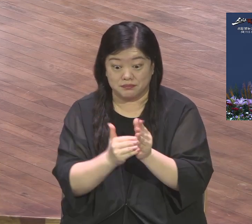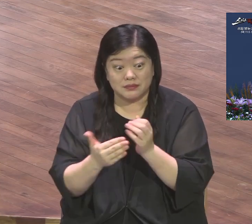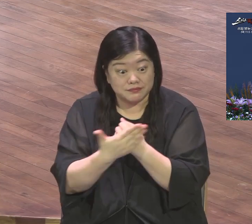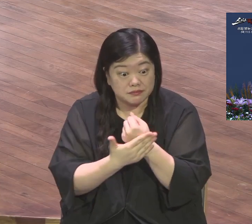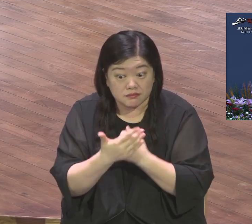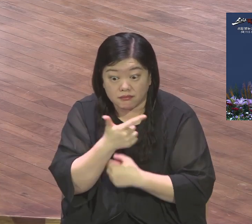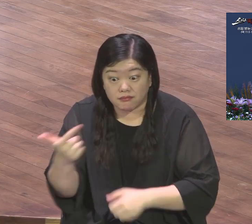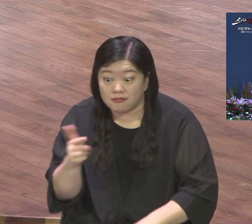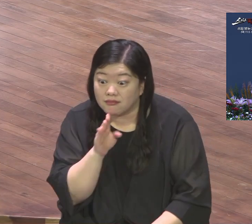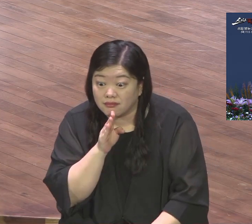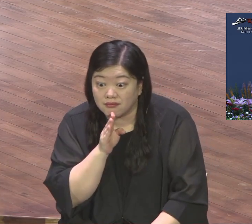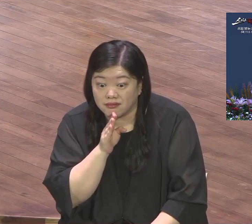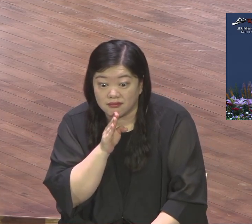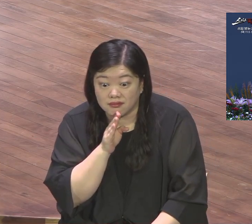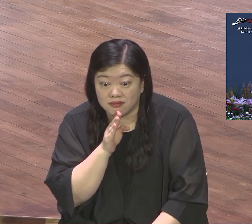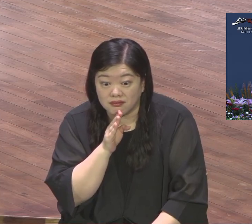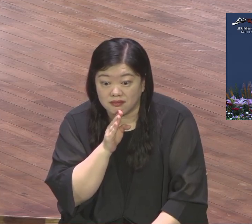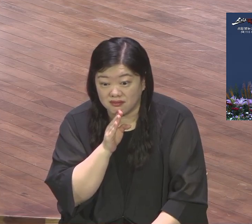받은 줄로 믿습니다.